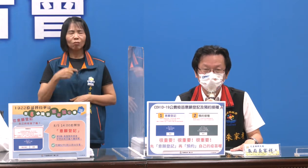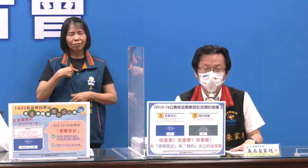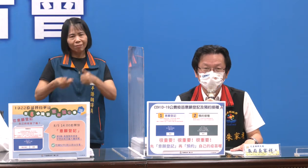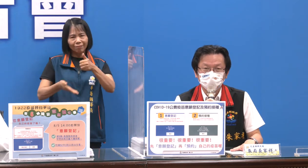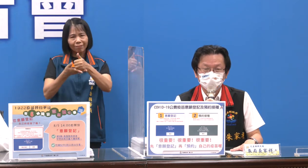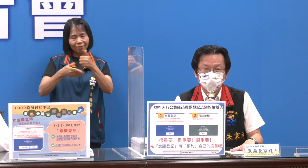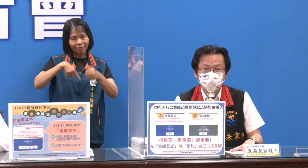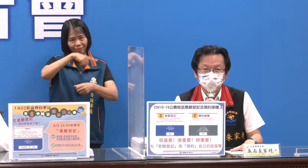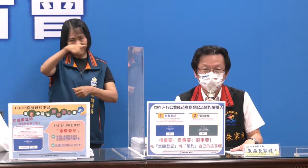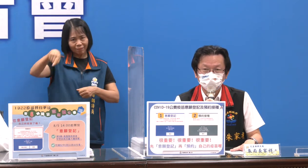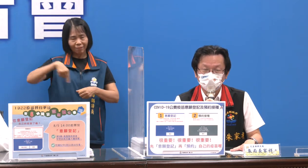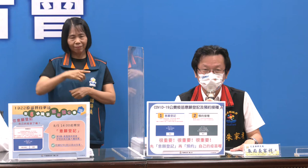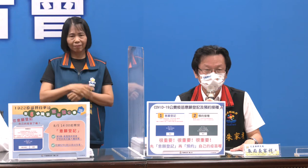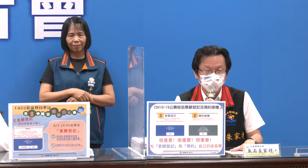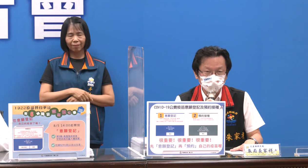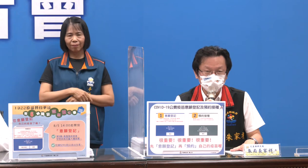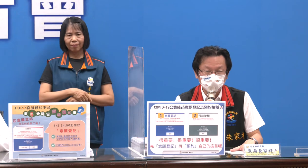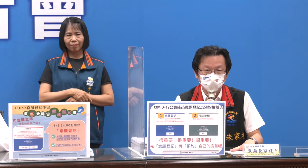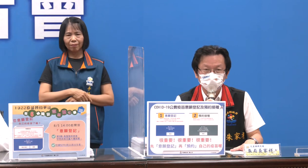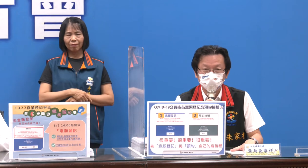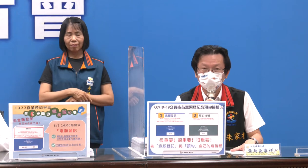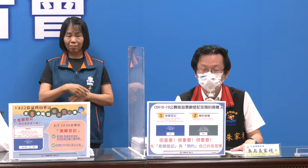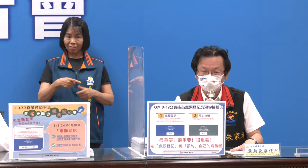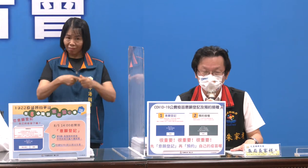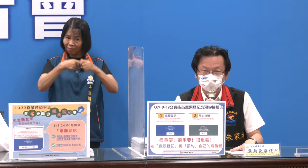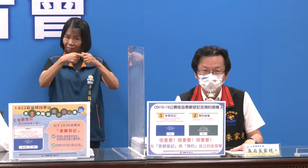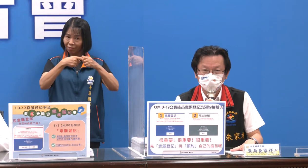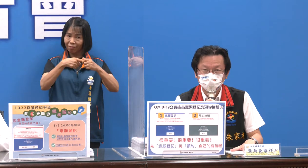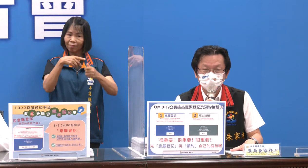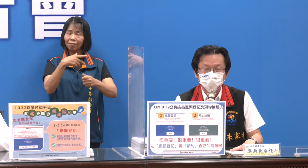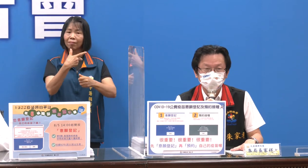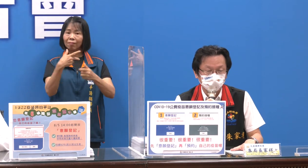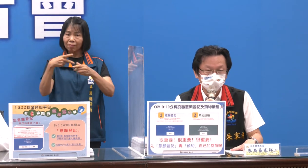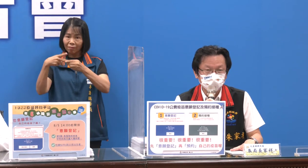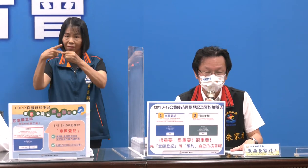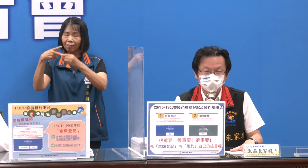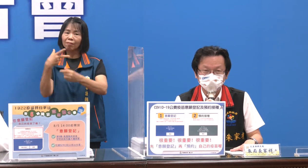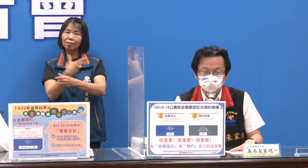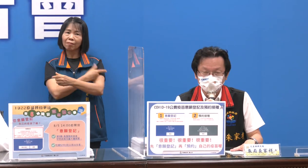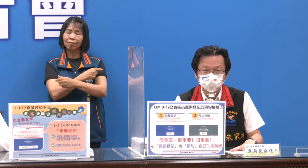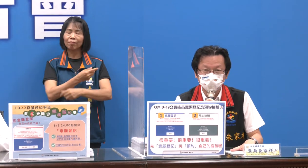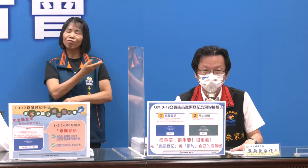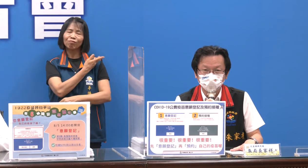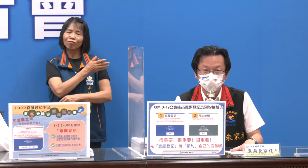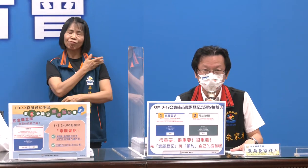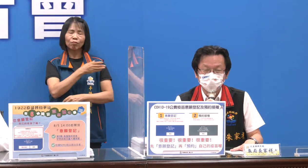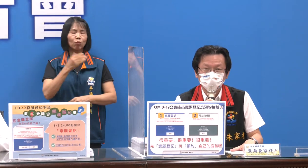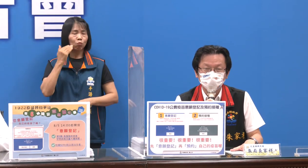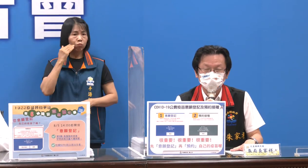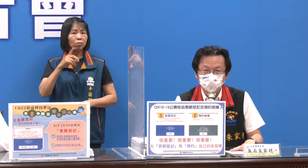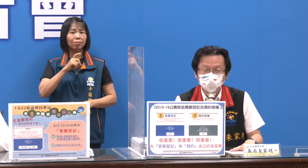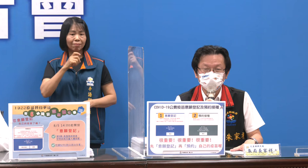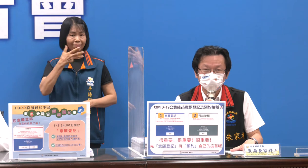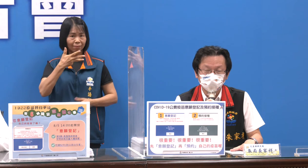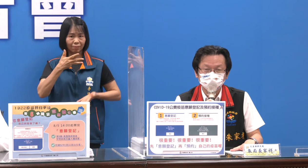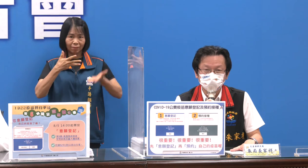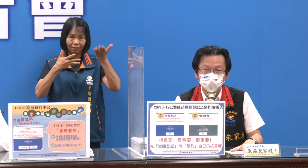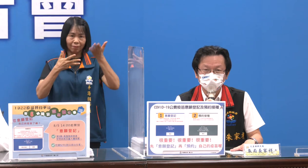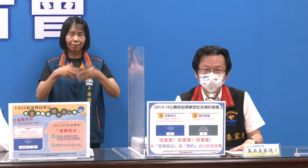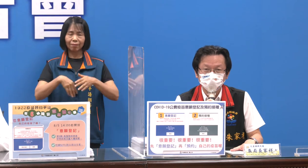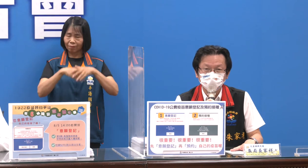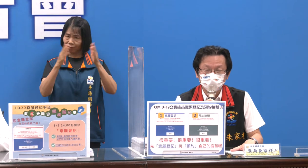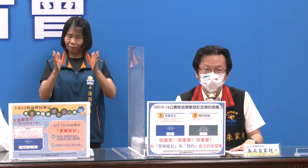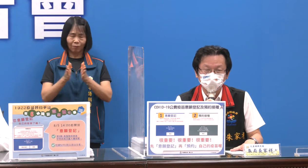亲，不管是第一剂或第二剂，只要你是满18岁以上，请你都